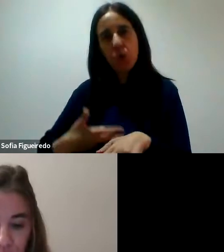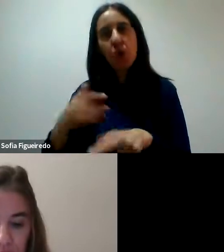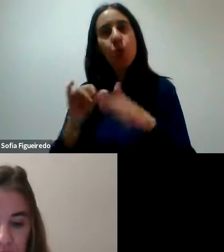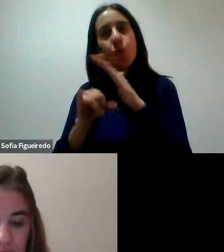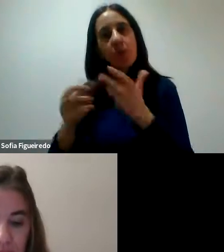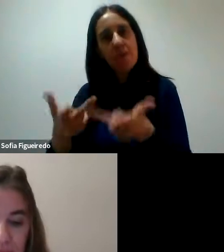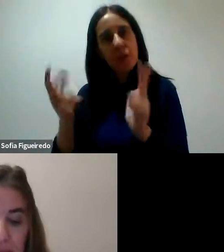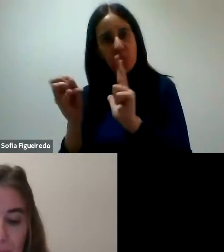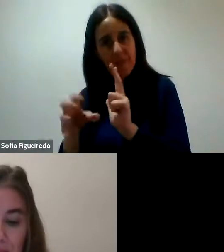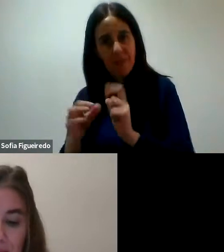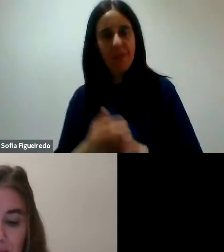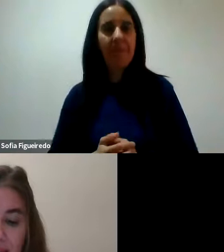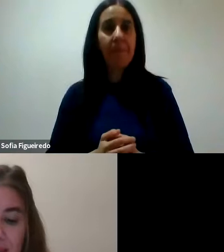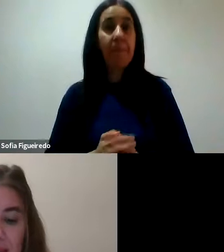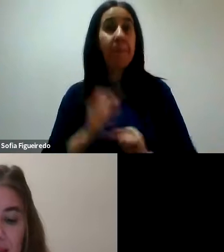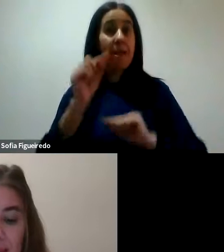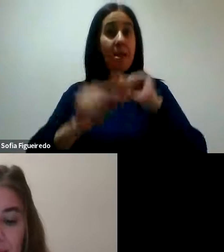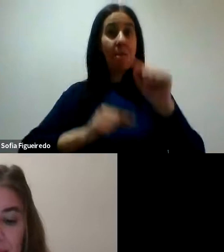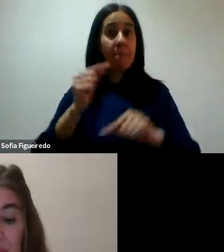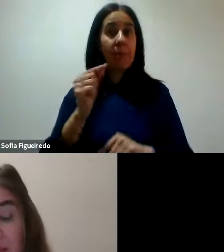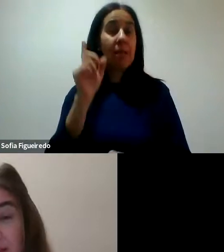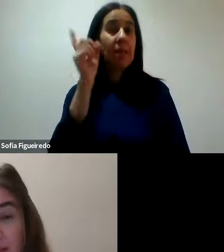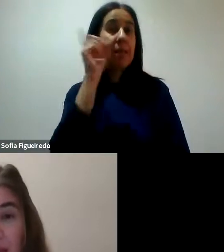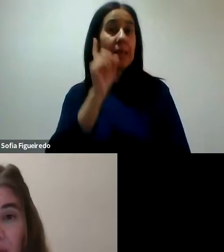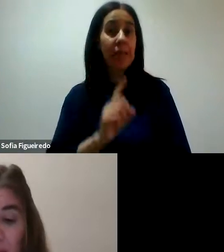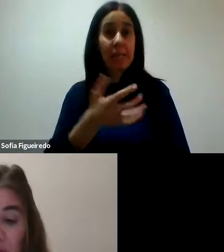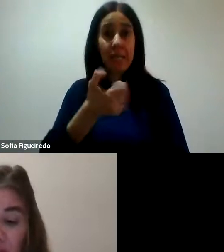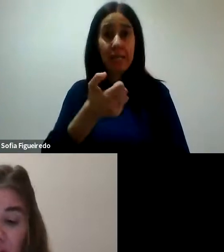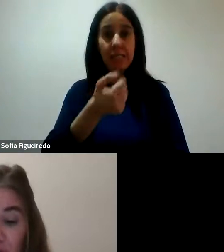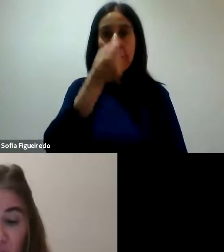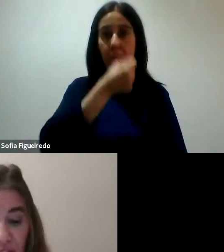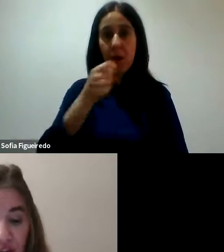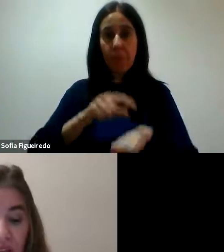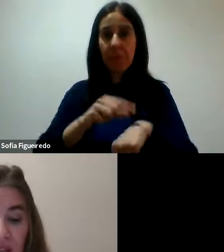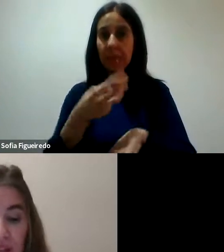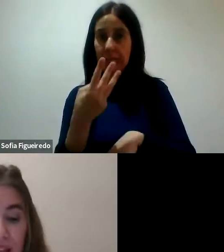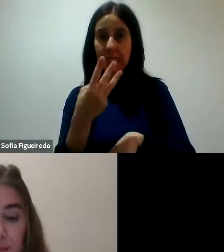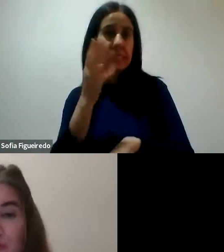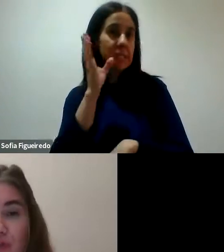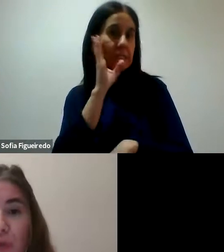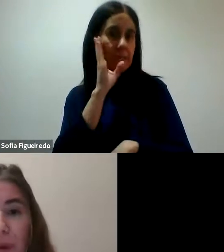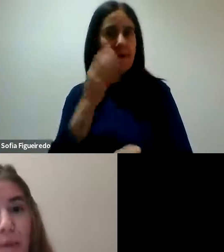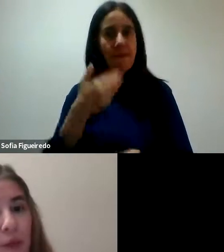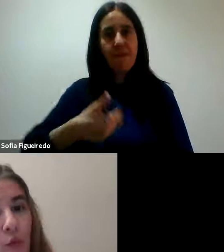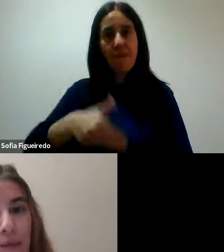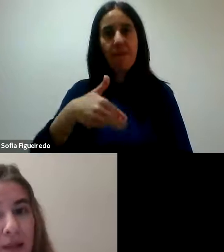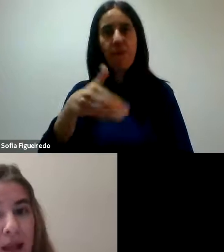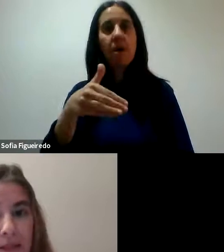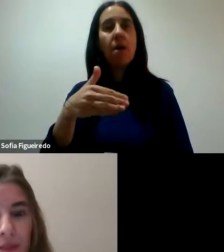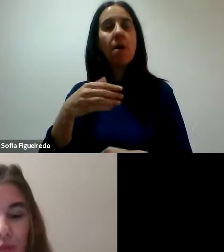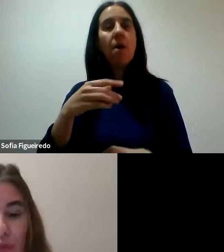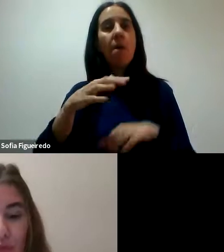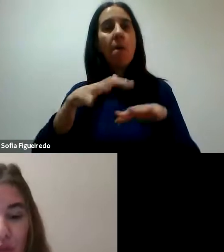YouTube. Amanhã, dia 15 de maio, pelas 15 horas, teremos